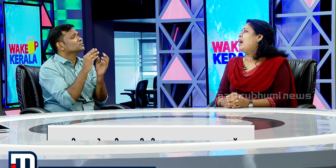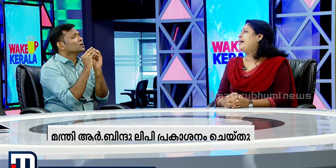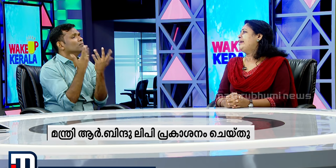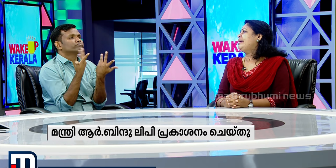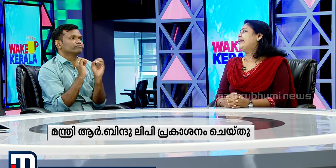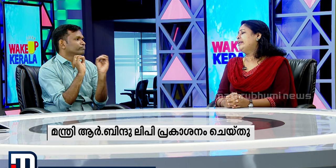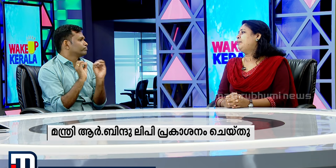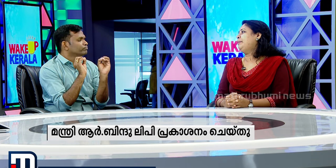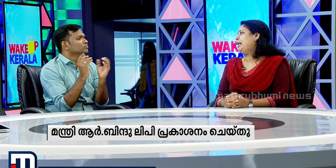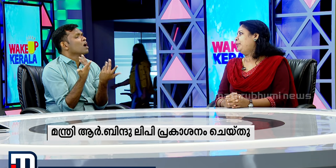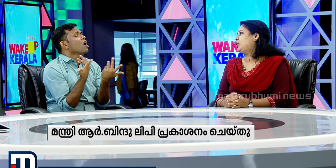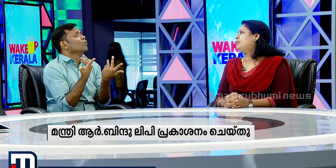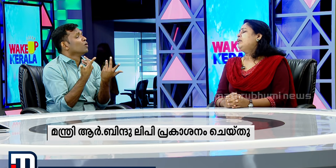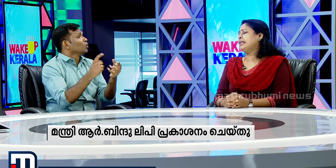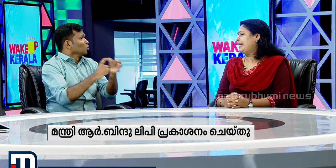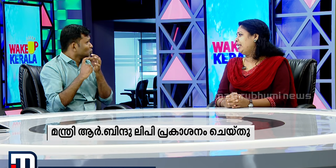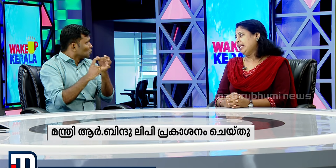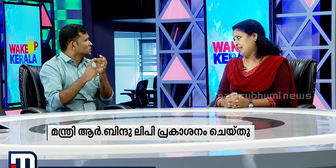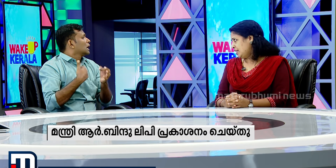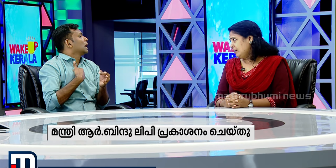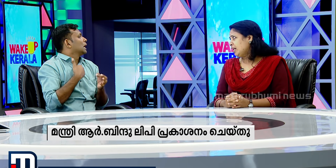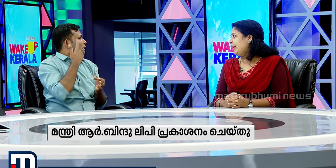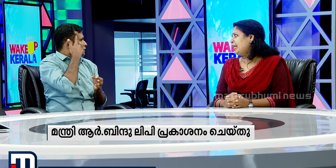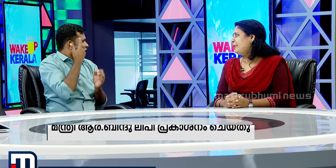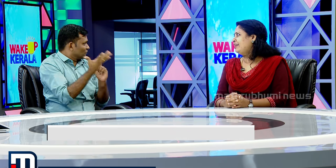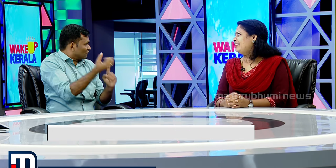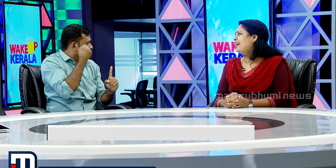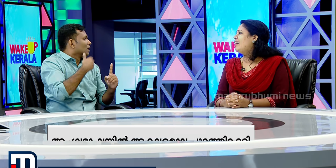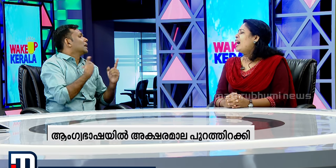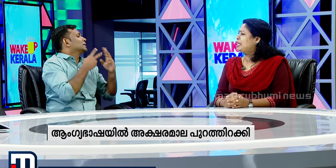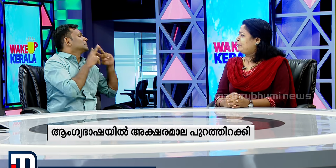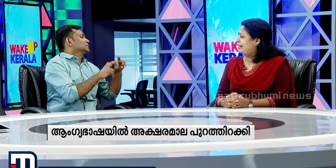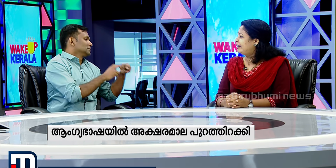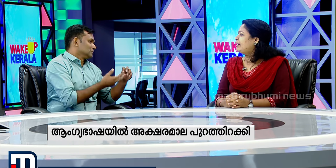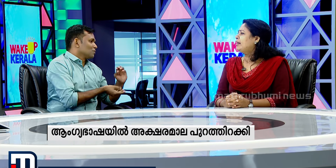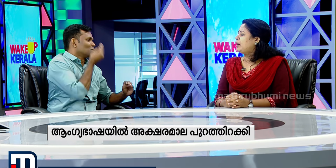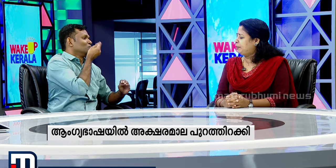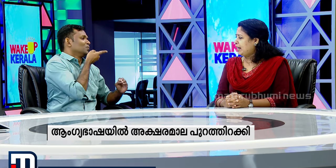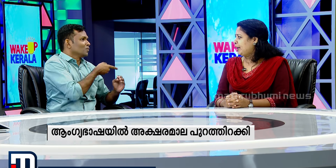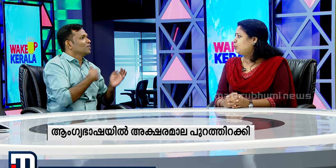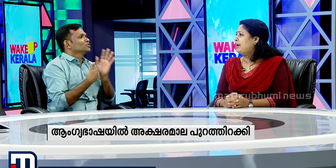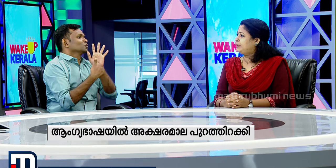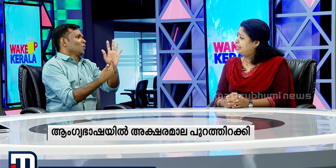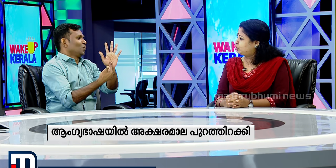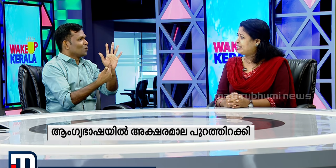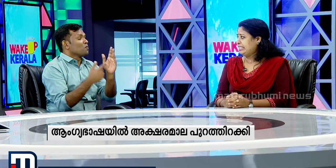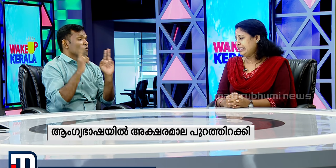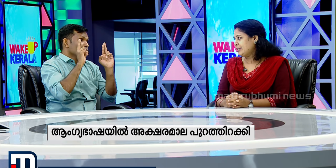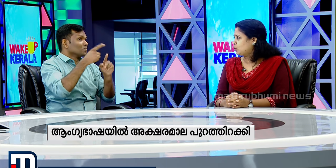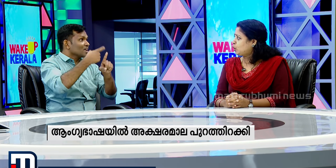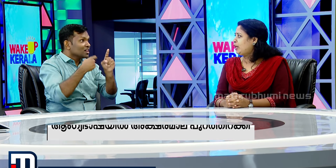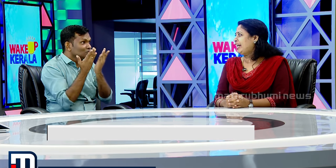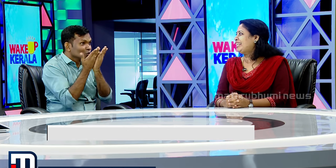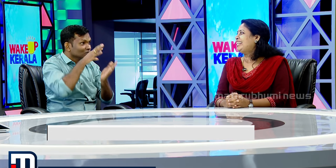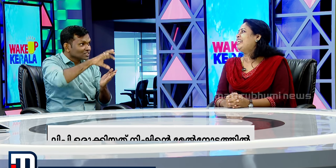മലയാളത്തിൽ എങ്ങനെ നമ്മൾ പഠിപ്പിക്കും കയ്യിൽ ഇങ്ങനെ അക്ഷരങ്ങൾ കാണിക്കാൻ പറ്റത്തില്ല അങ്ങനെ പലരുടെ അഭിപ്രായവും അവരുടെയുള്ള